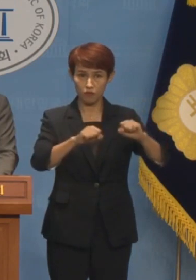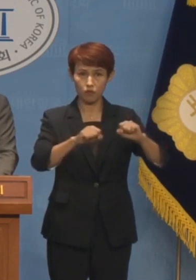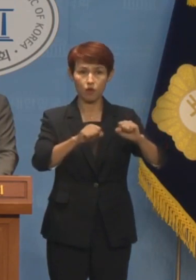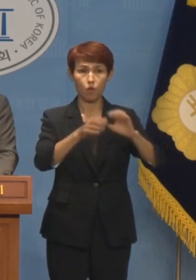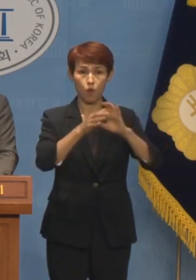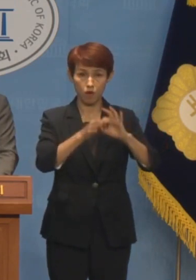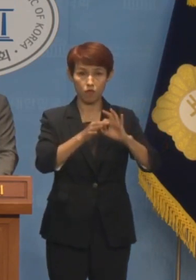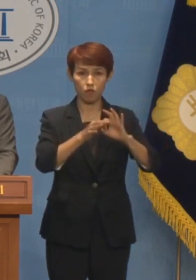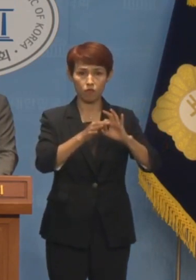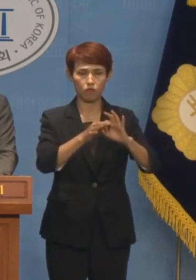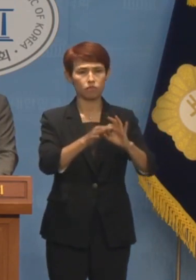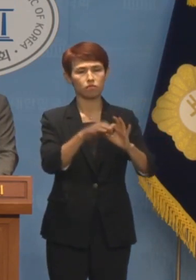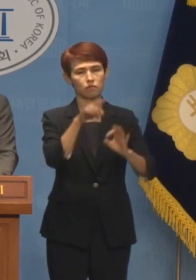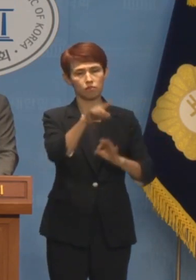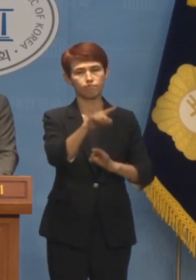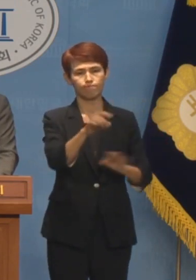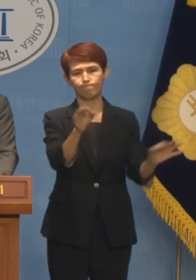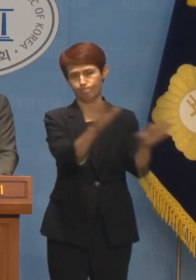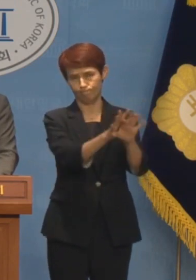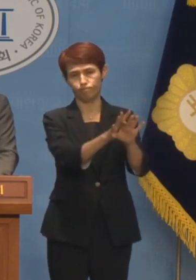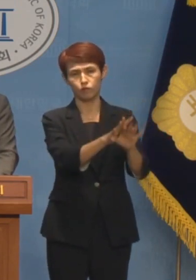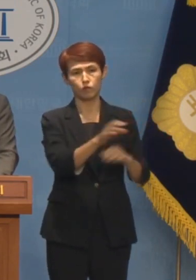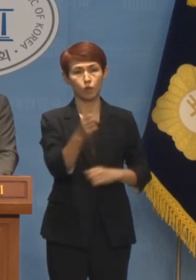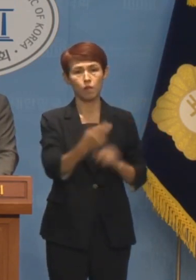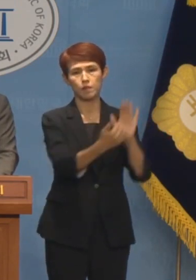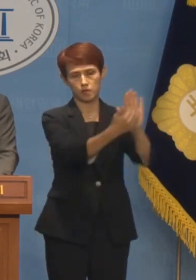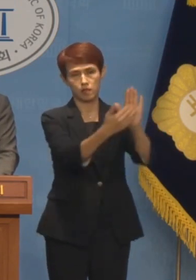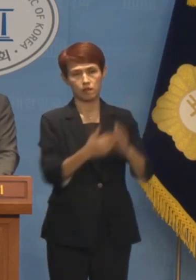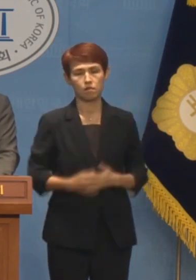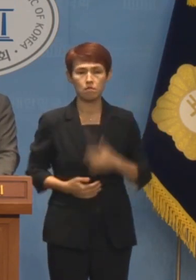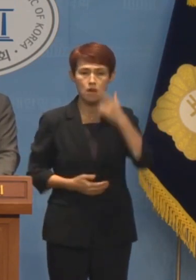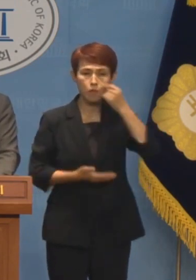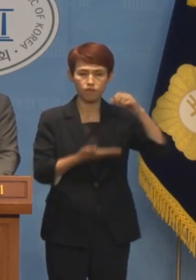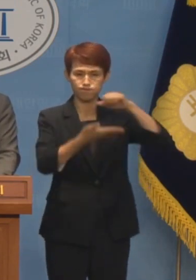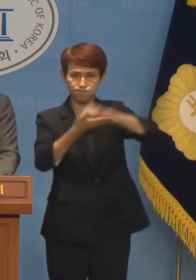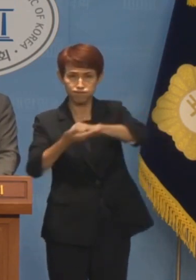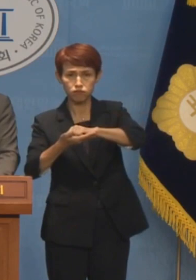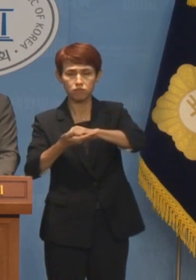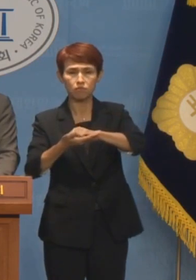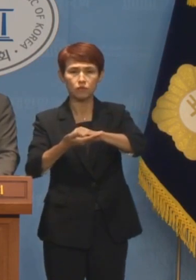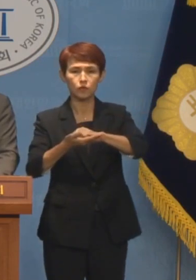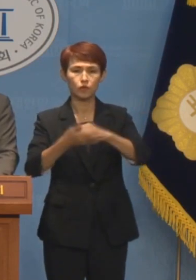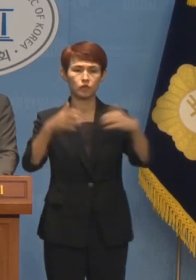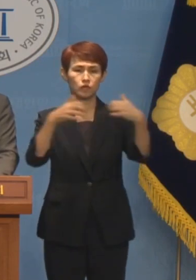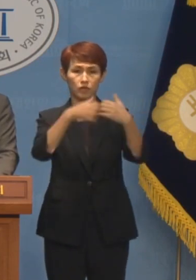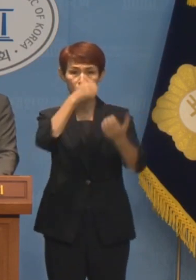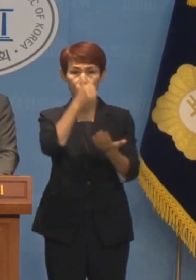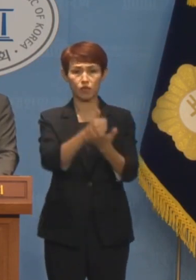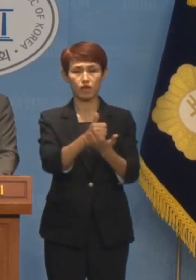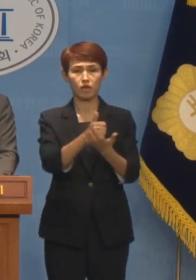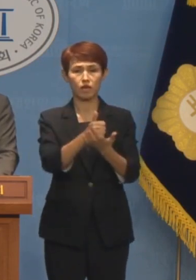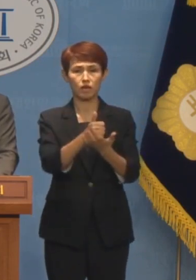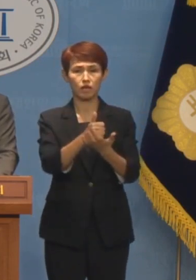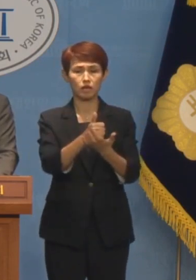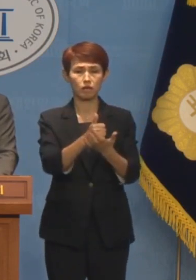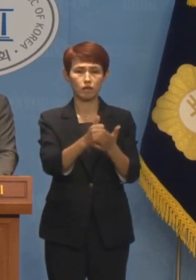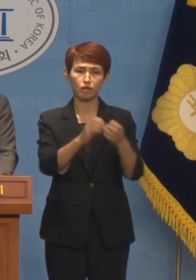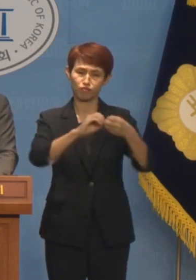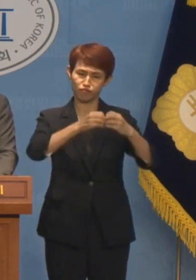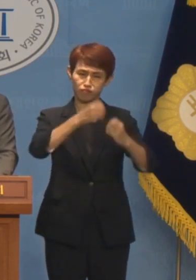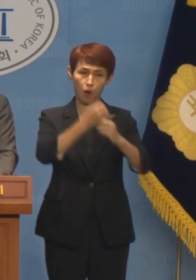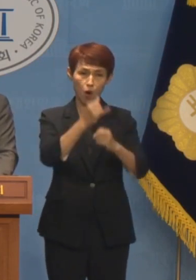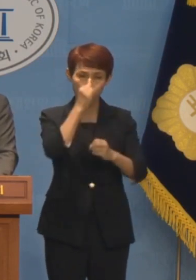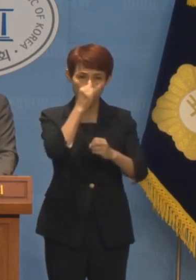청구권은 소멸 배제, 일제 식민 지배와 전쟁 범죄를 미화 왜곡하거나 그